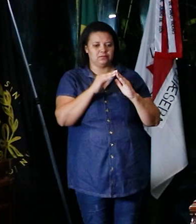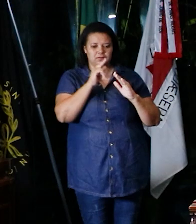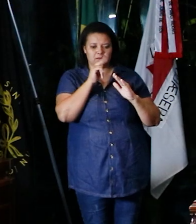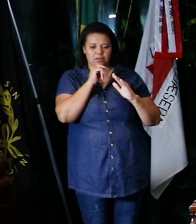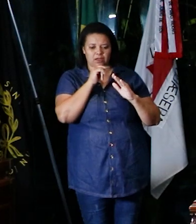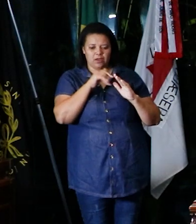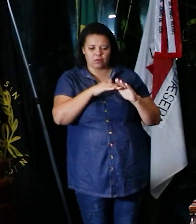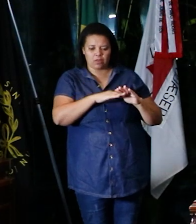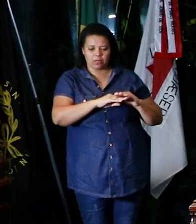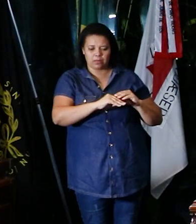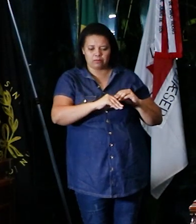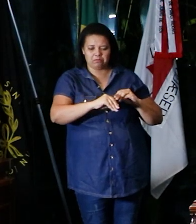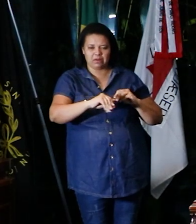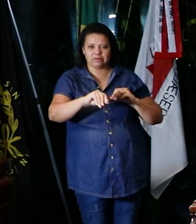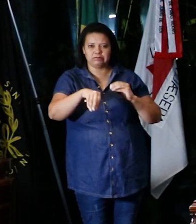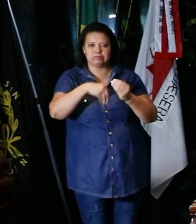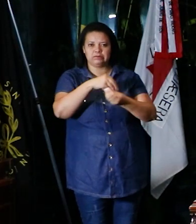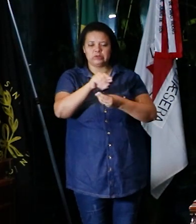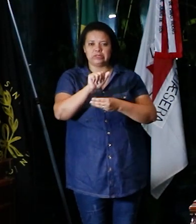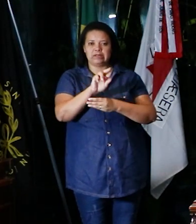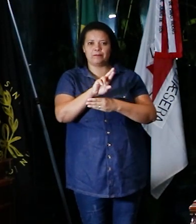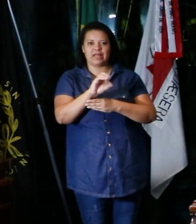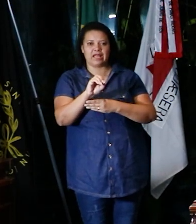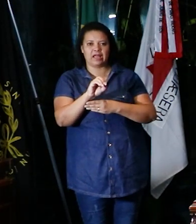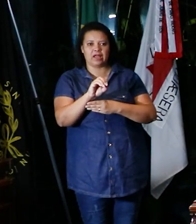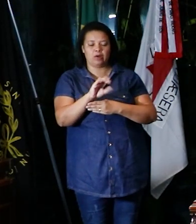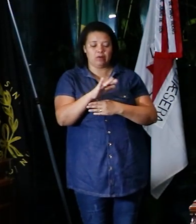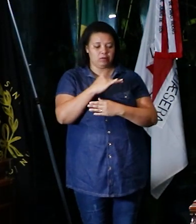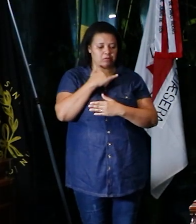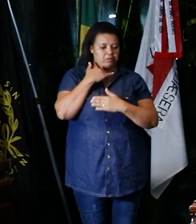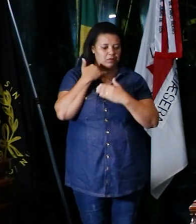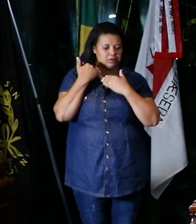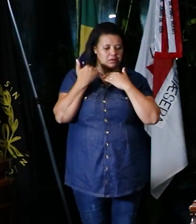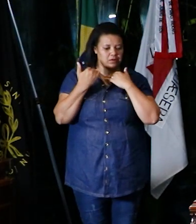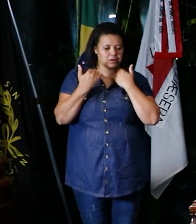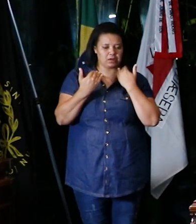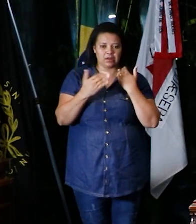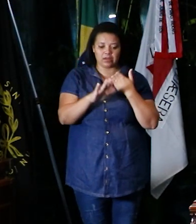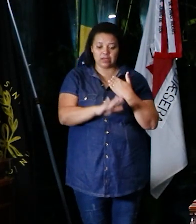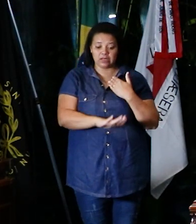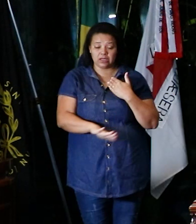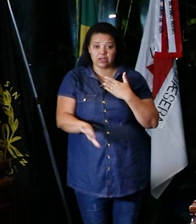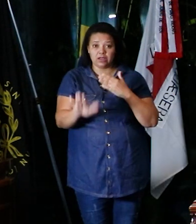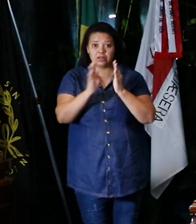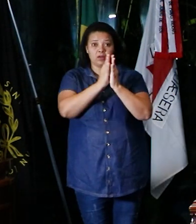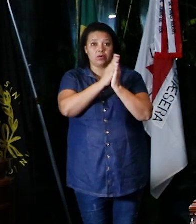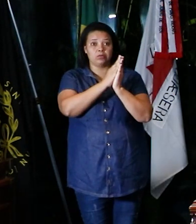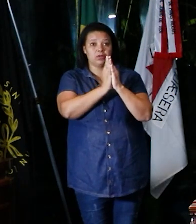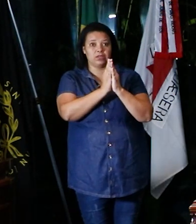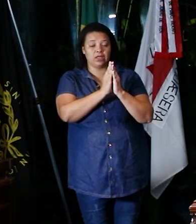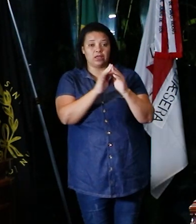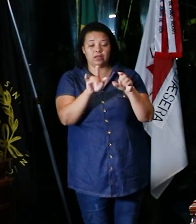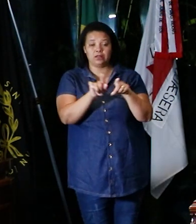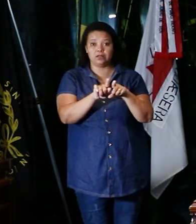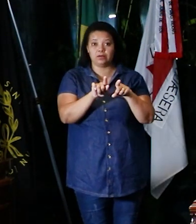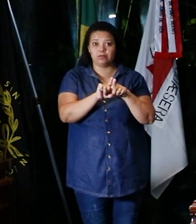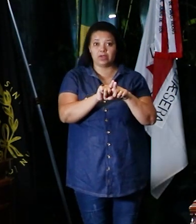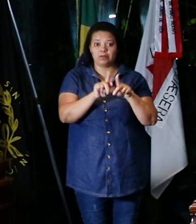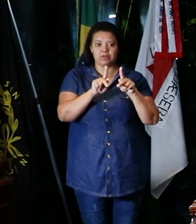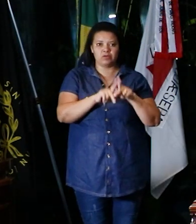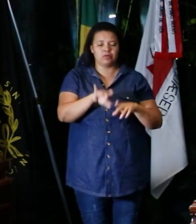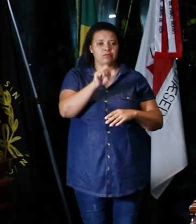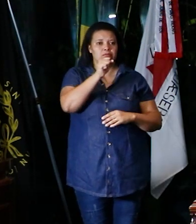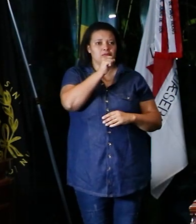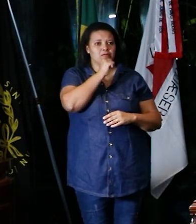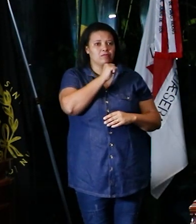lama, e na lama passavam cadáveres de criancinhas com suas bonecas, e também boiavam corpos de